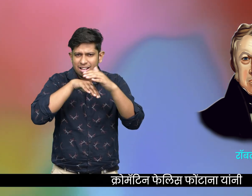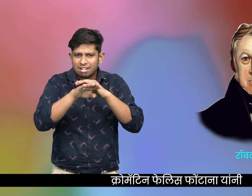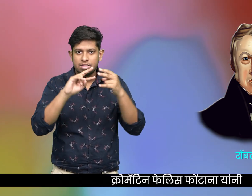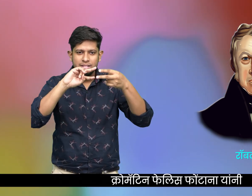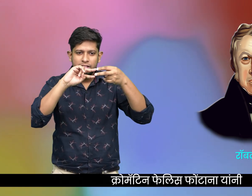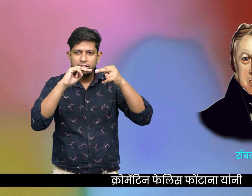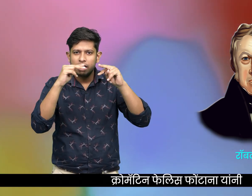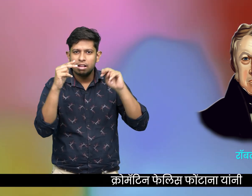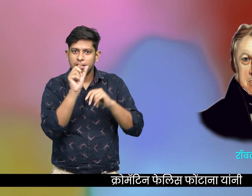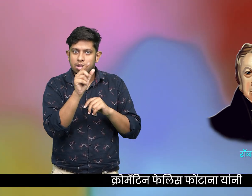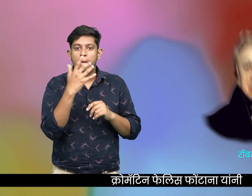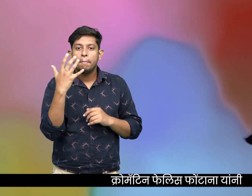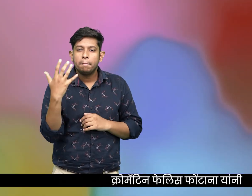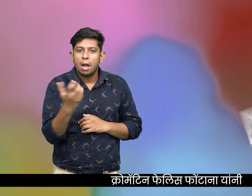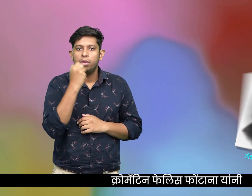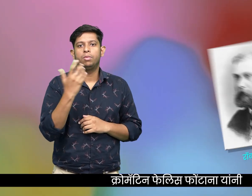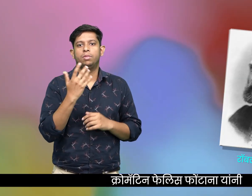क्रोमॅटिन फेलिस फोटोना यांनी